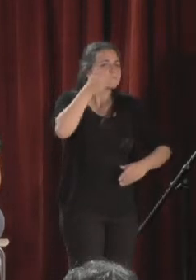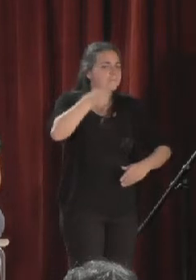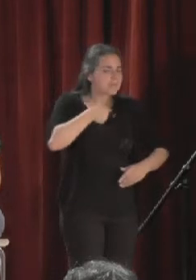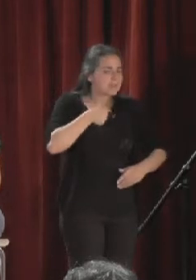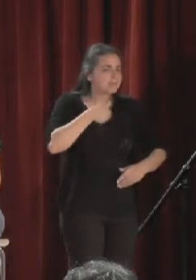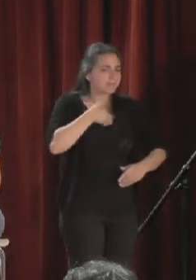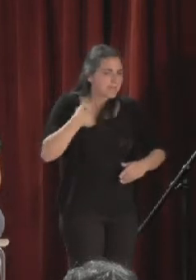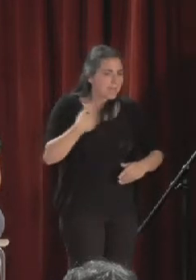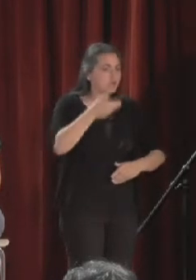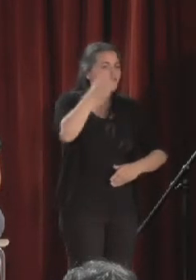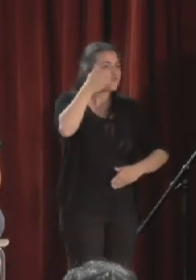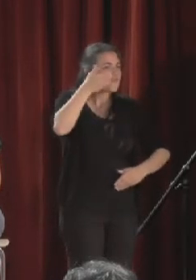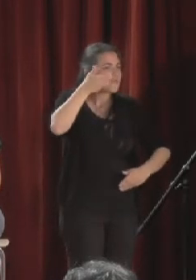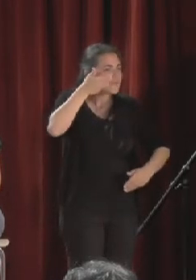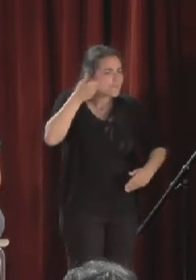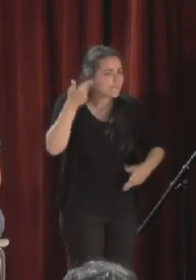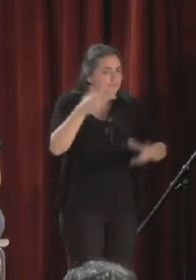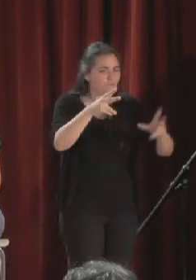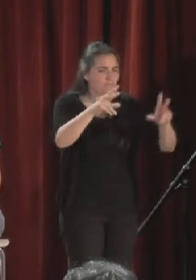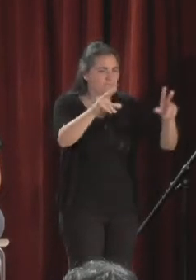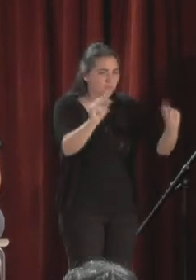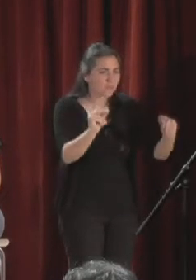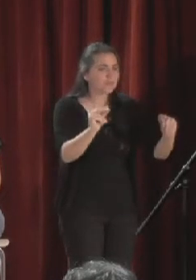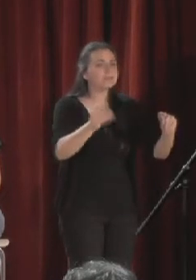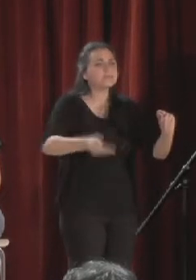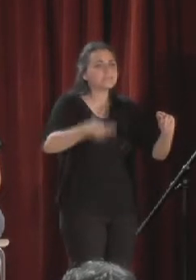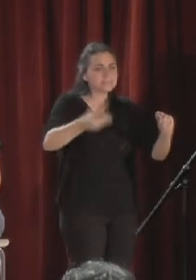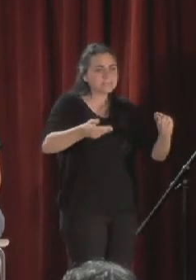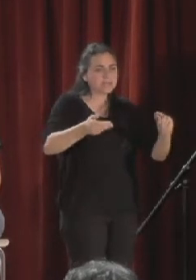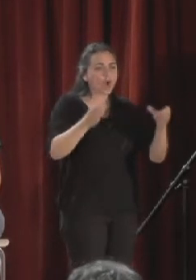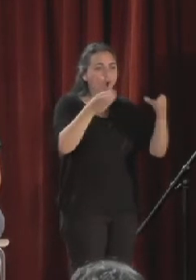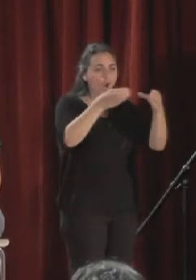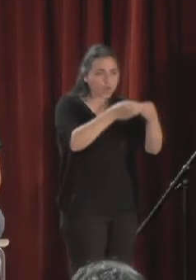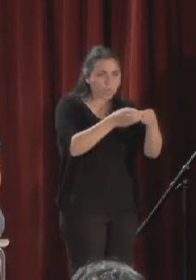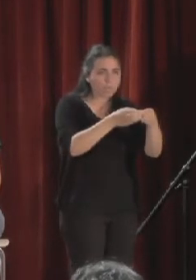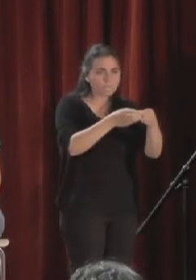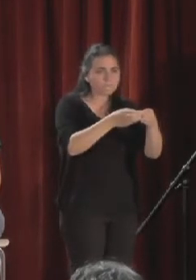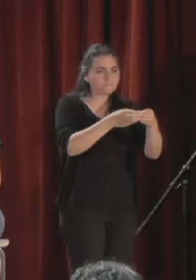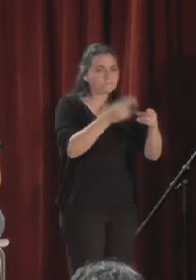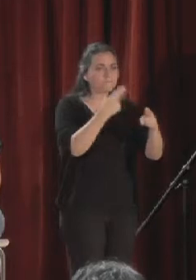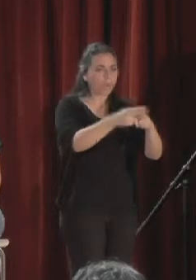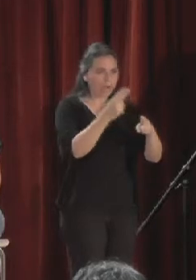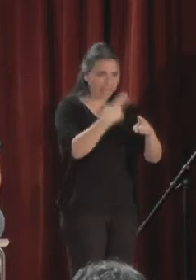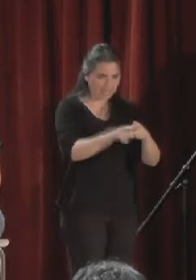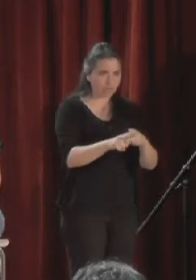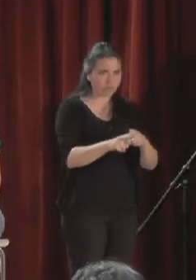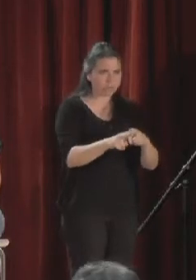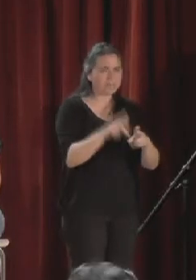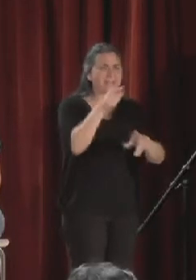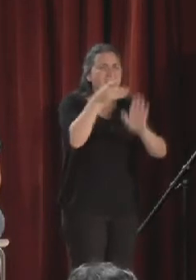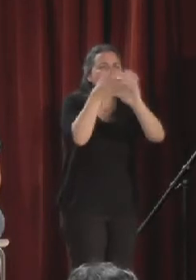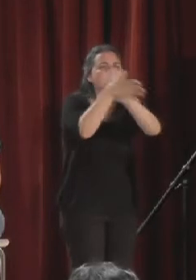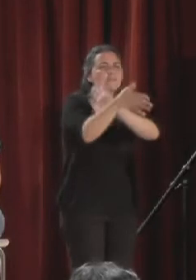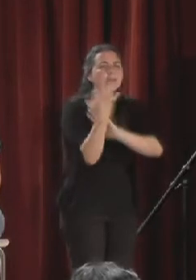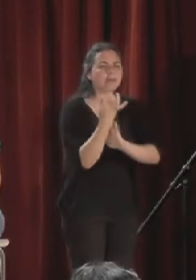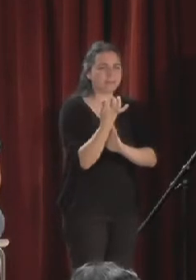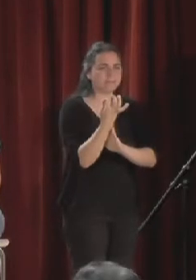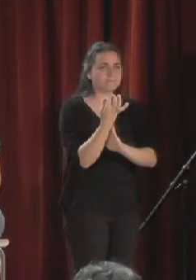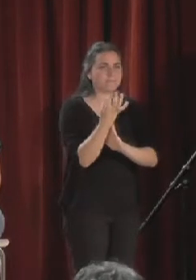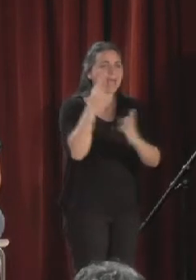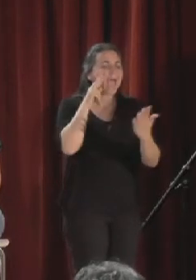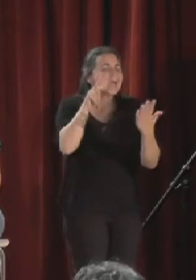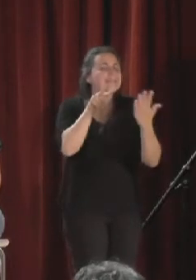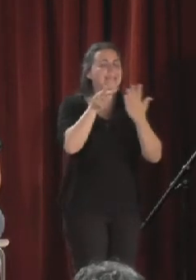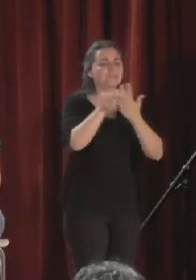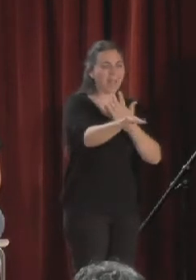Queremos rematar cos privilexios da casta política. Que quere dicir iso? Transparencia